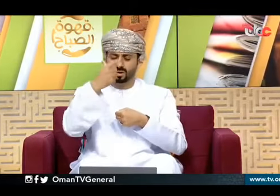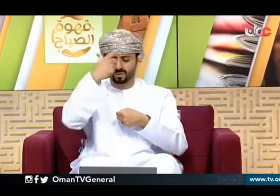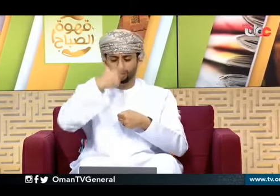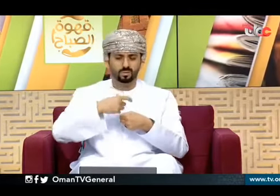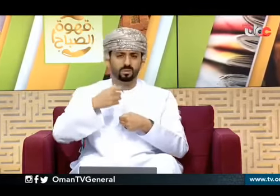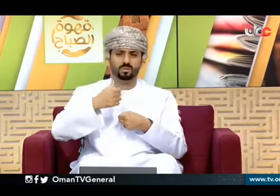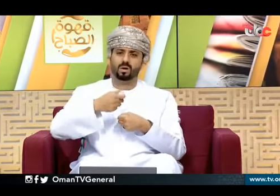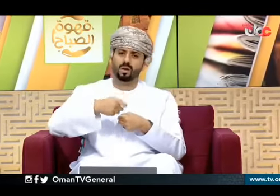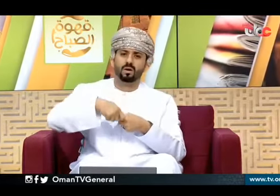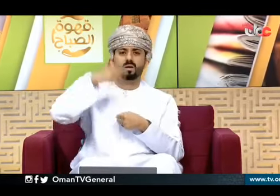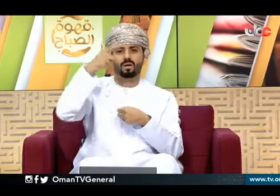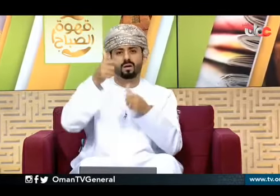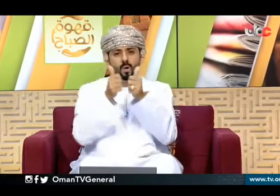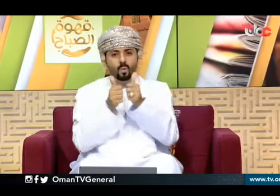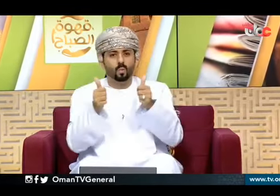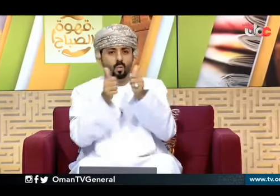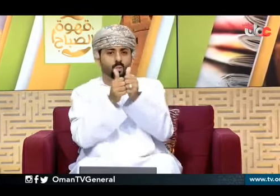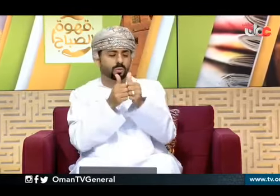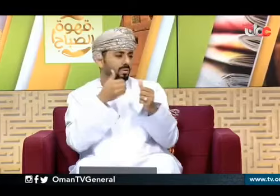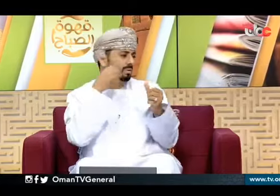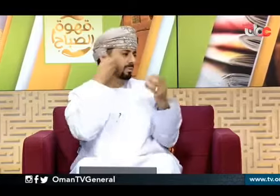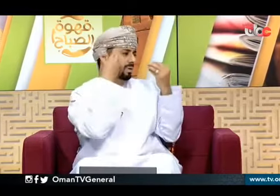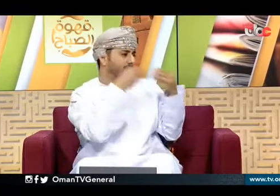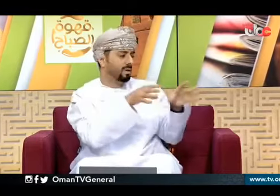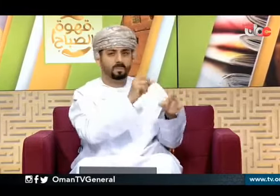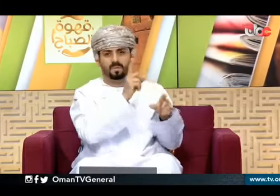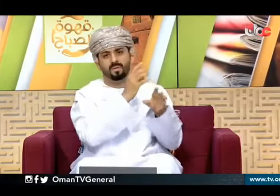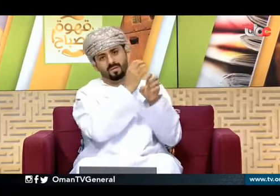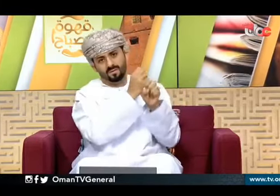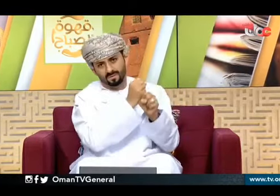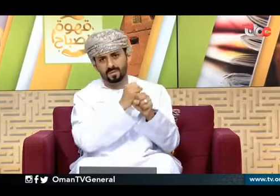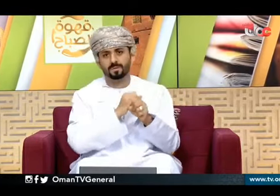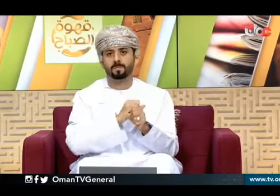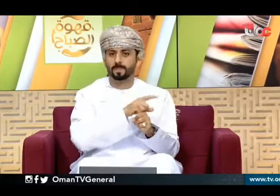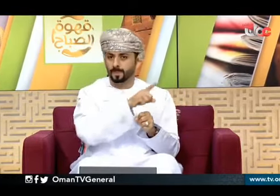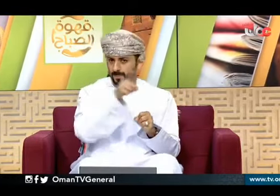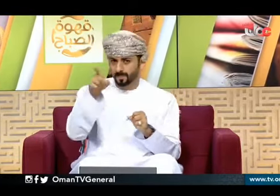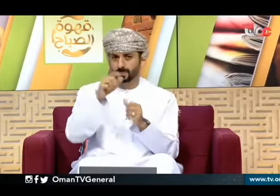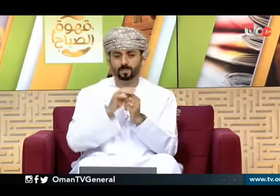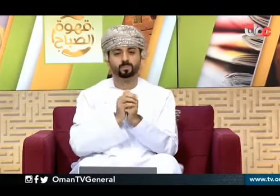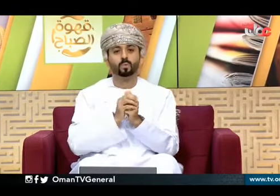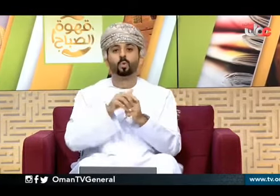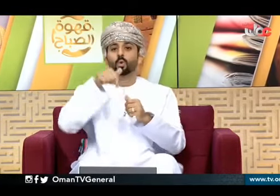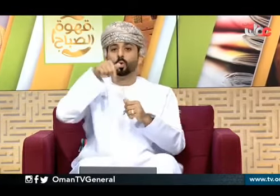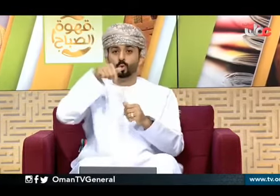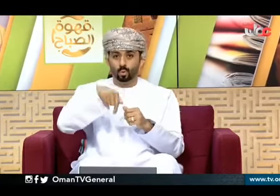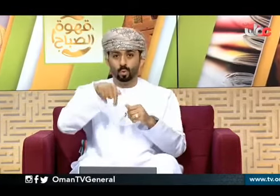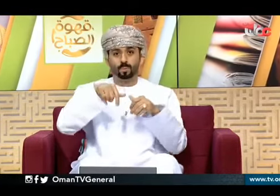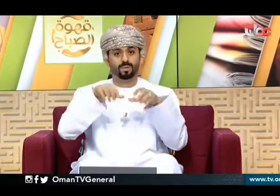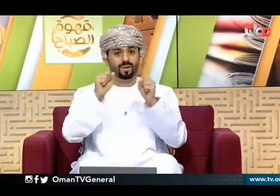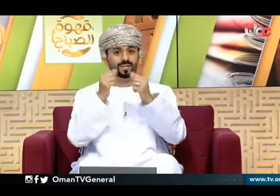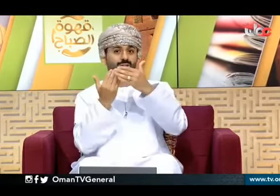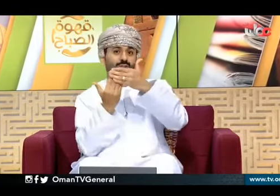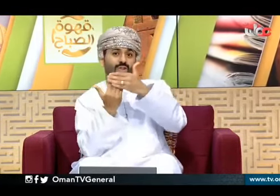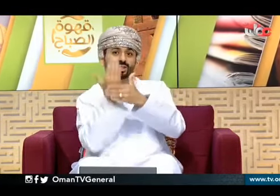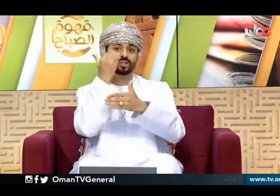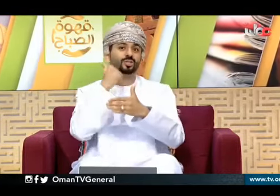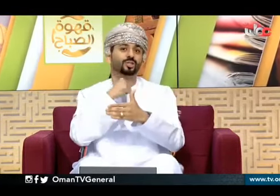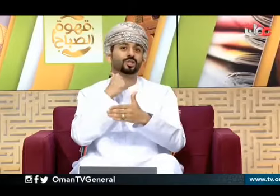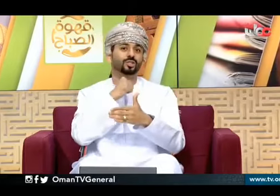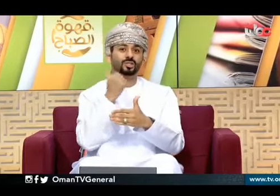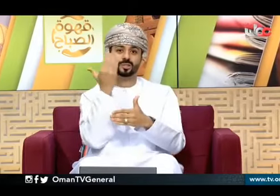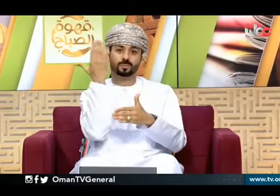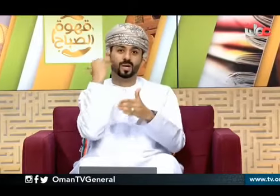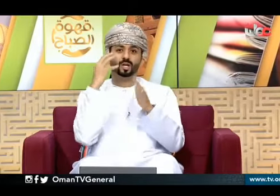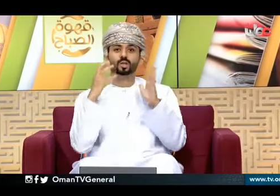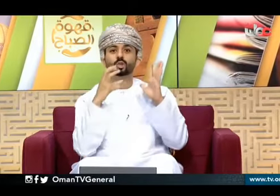الوقائية والحفاظ على نفسه، لأنه الحياة غالية جدا لا نخسرها بسهولة. هذه لابد أن ننتبه جميعا. اليوم طبعا